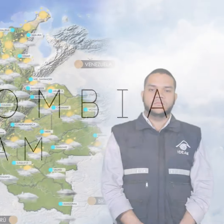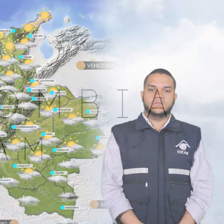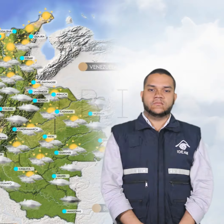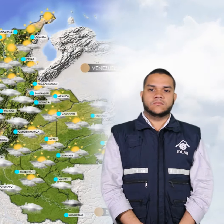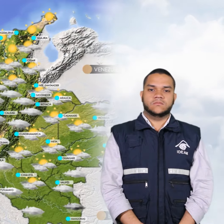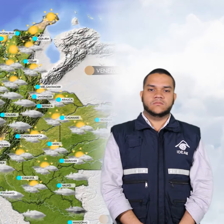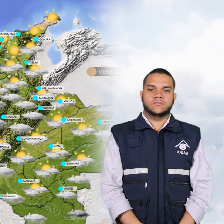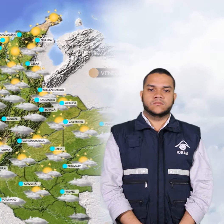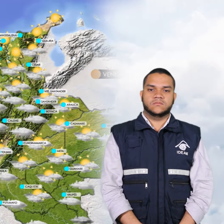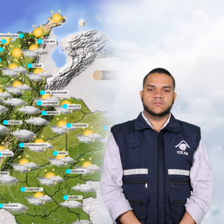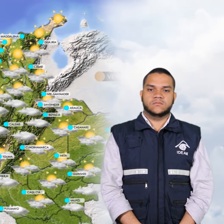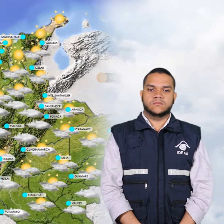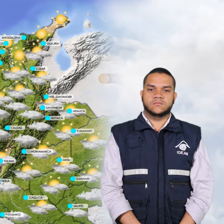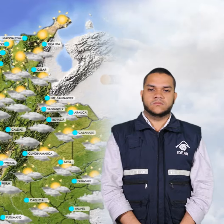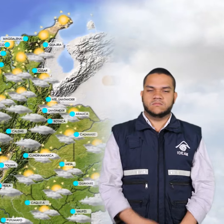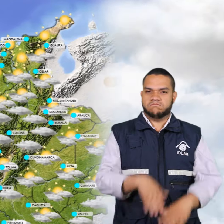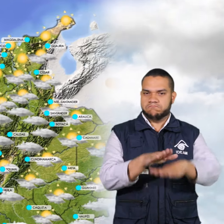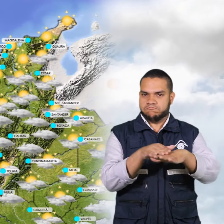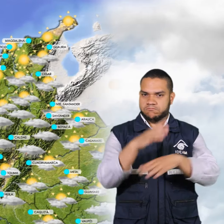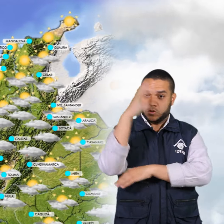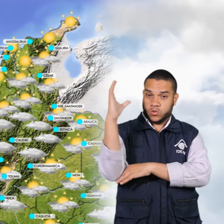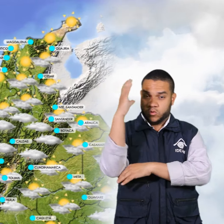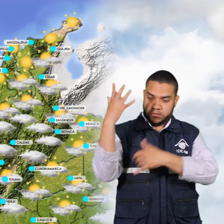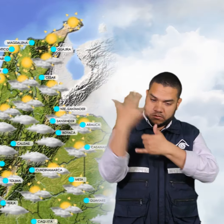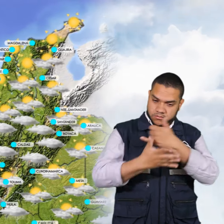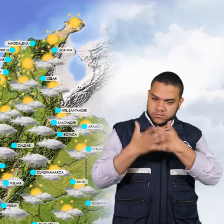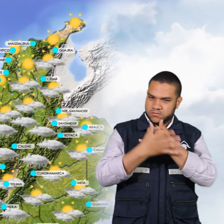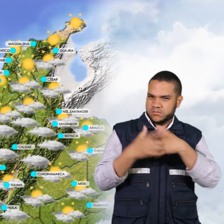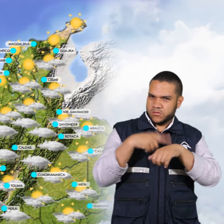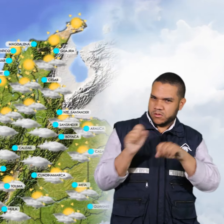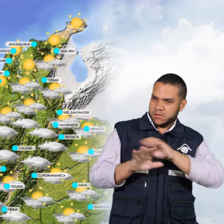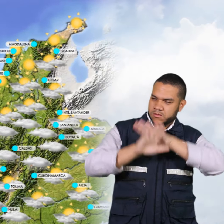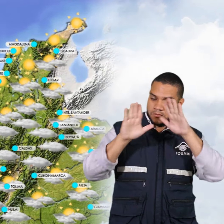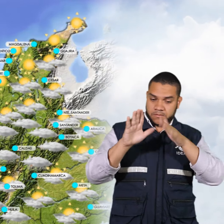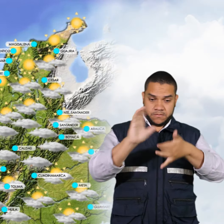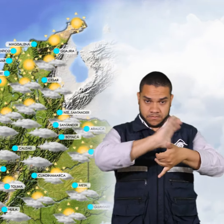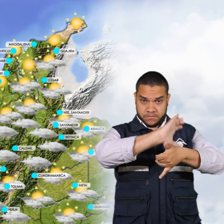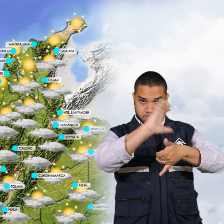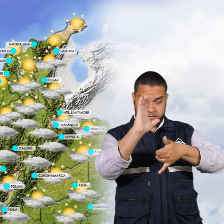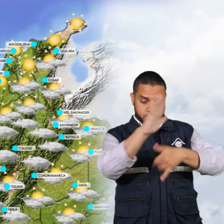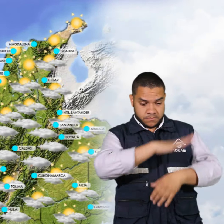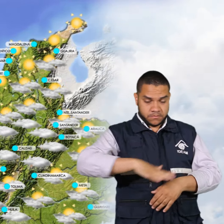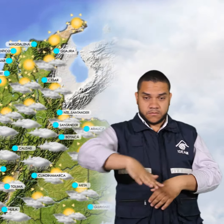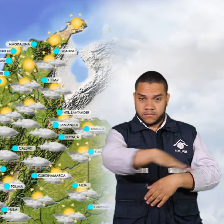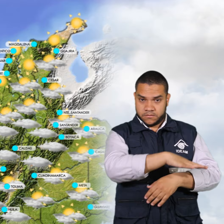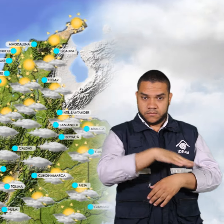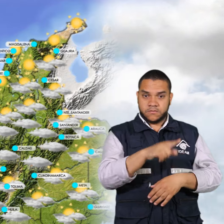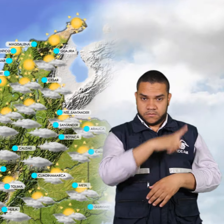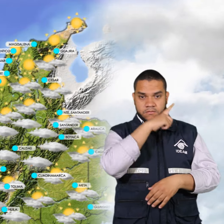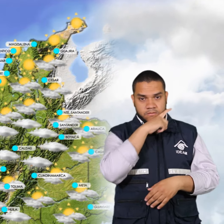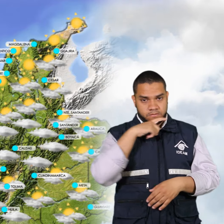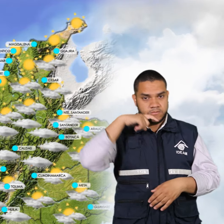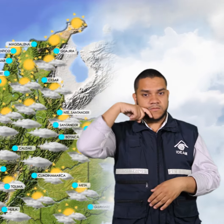el pronóstico a nivel nacional en horas de la mañana nos indica que en gran parte de la región caribe prevalecerán las condiciones de